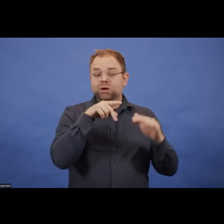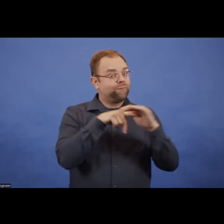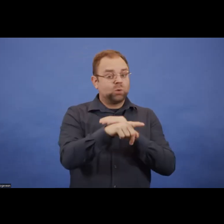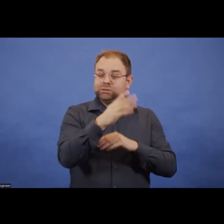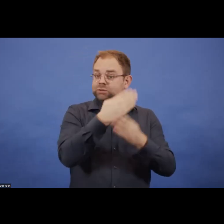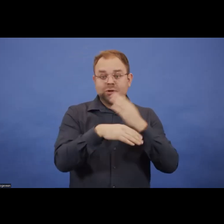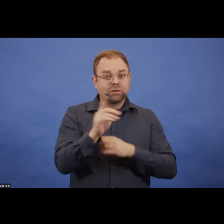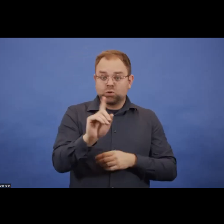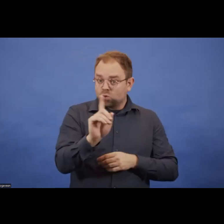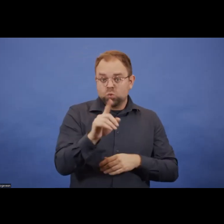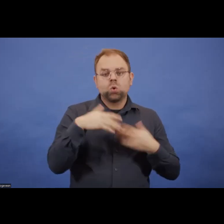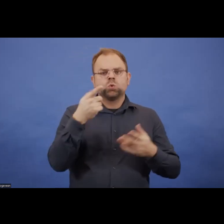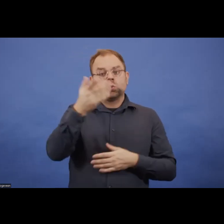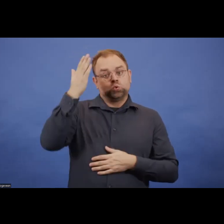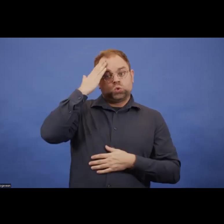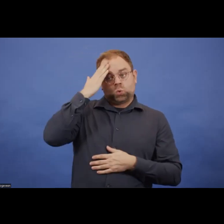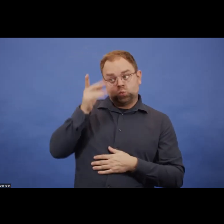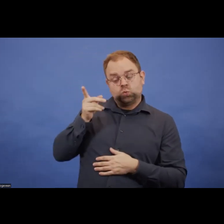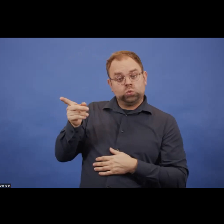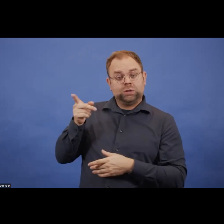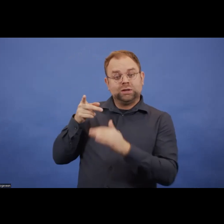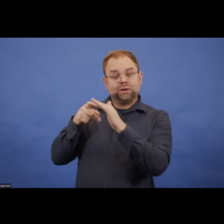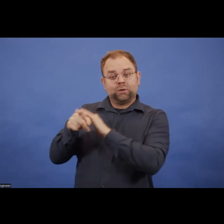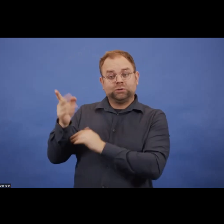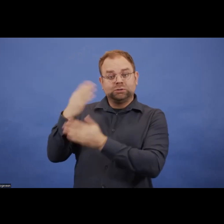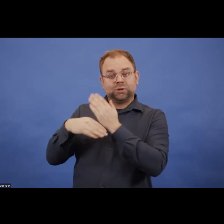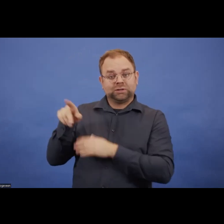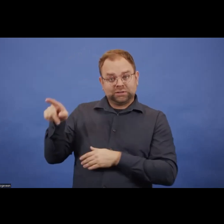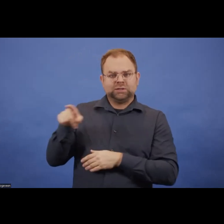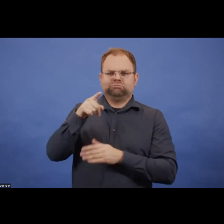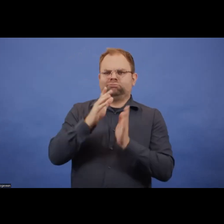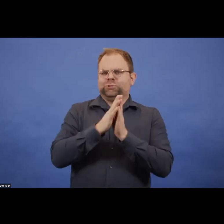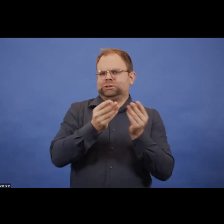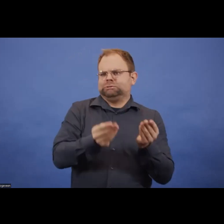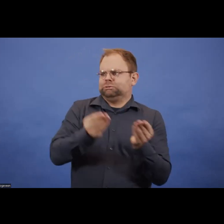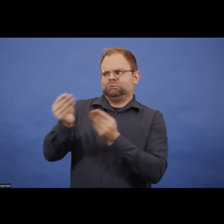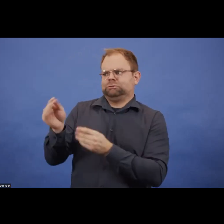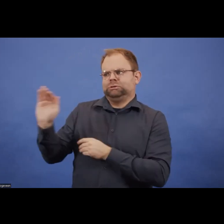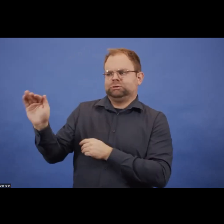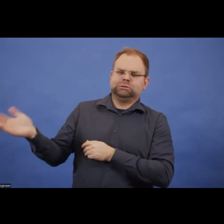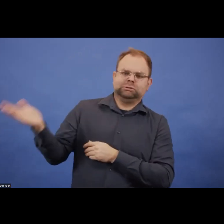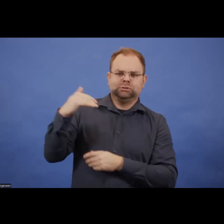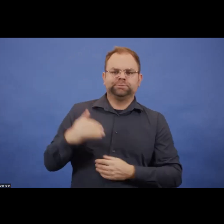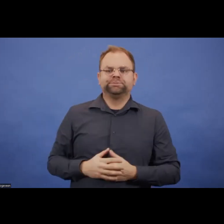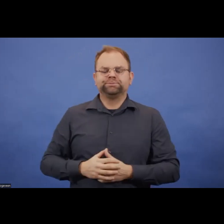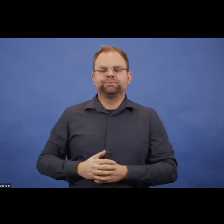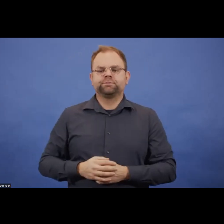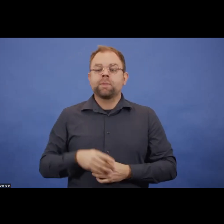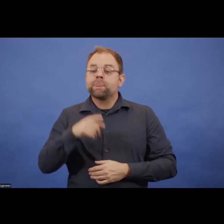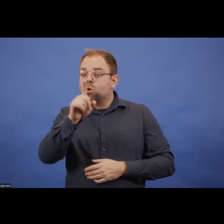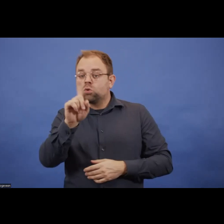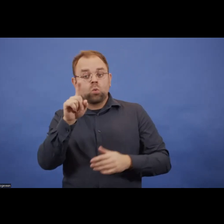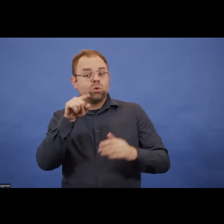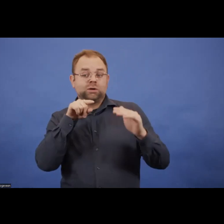invitación. Y para las organizaciones de refugiados en sus países, y inclúyalos en estos eventos para